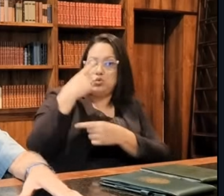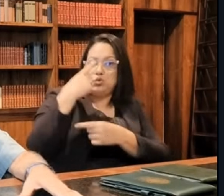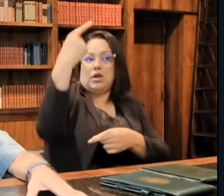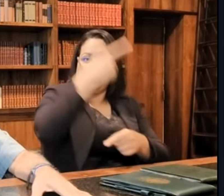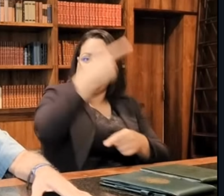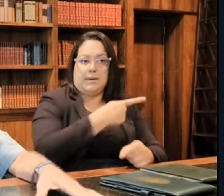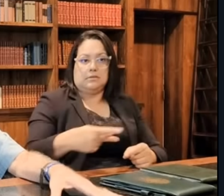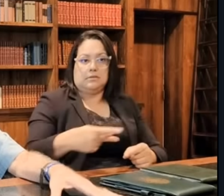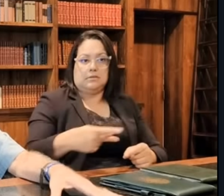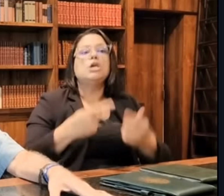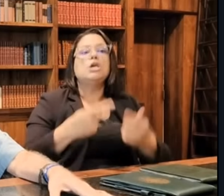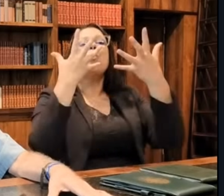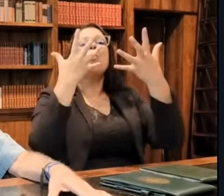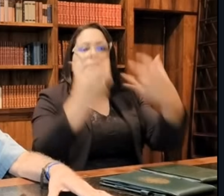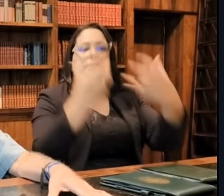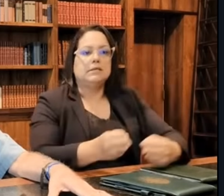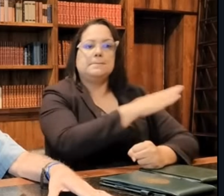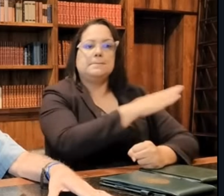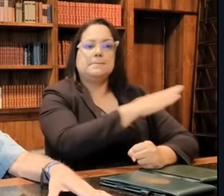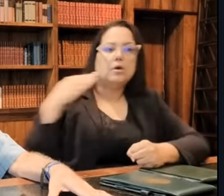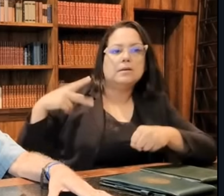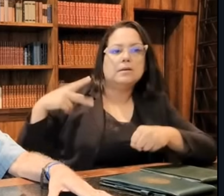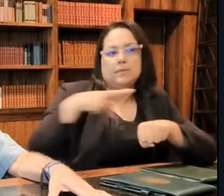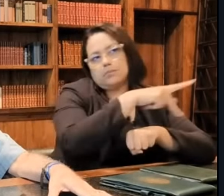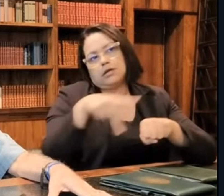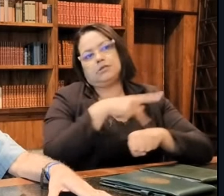Dou minha vida pela pátria.